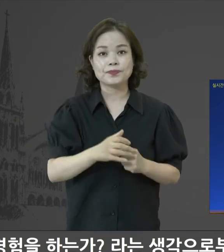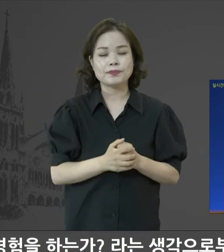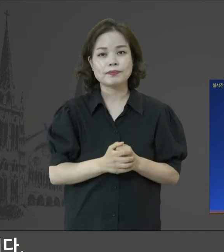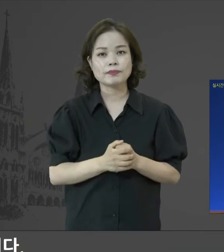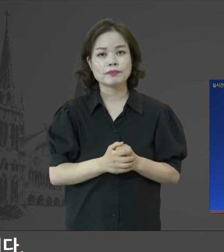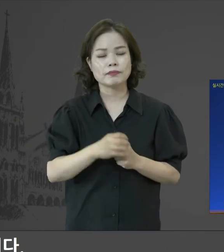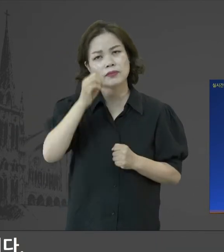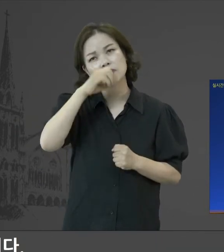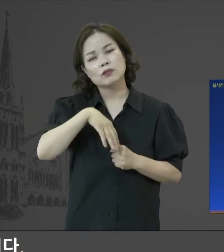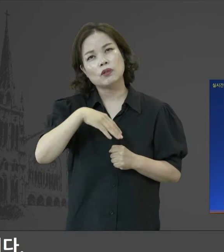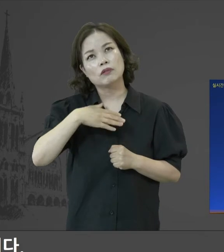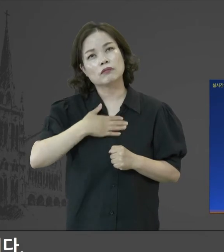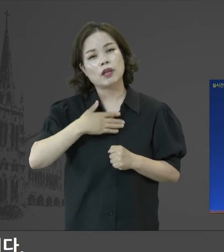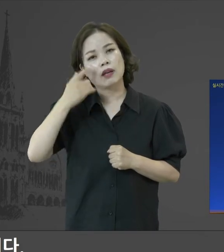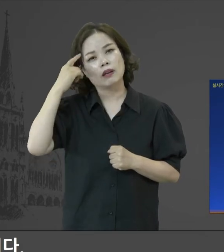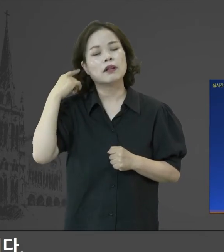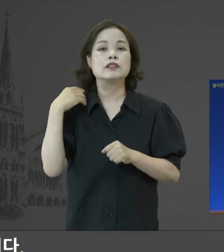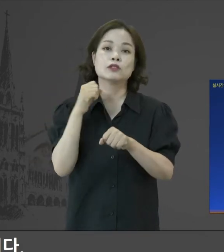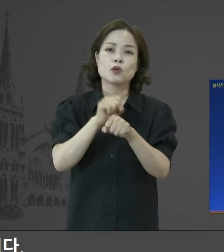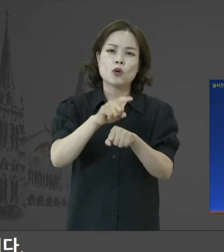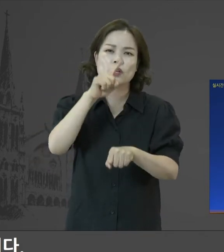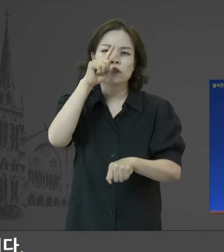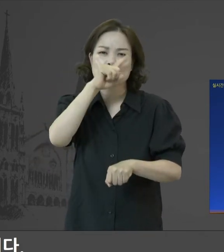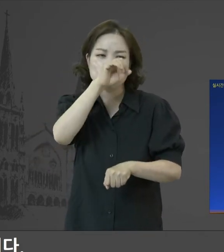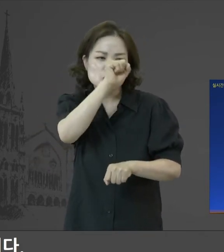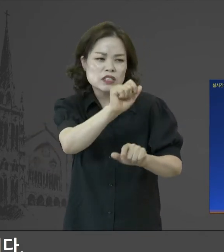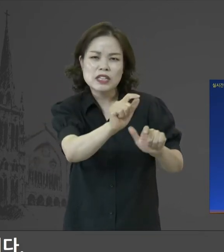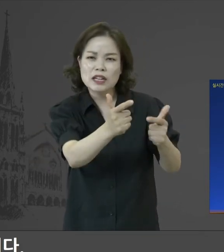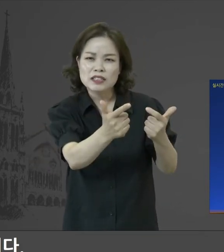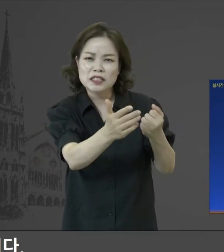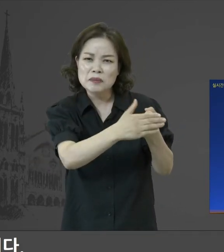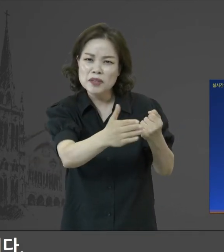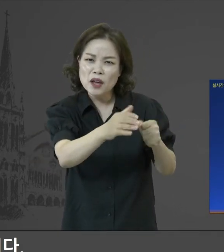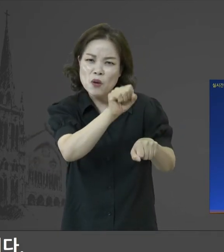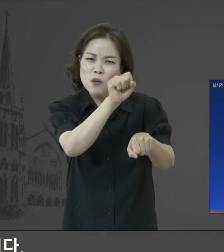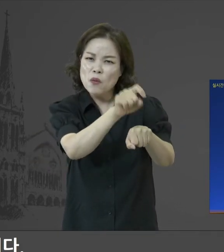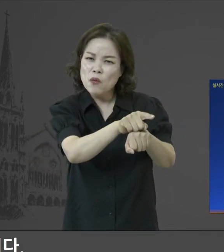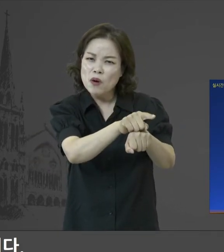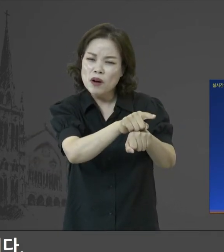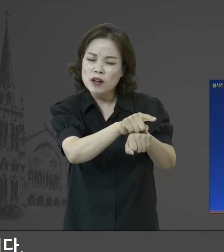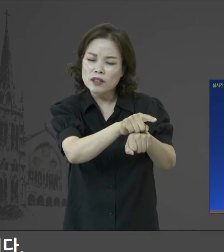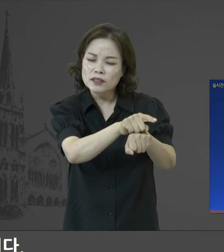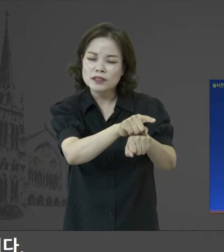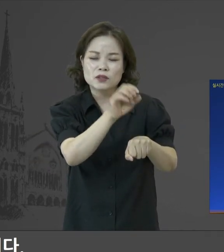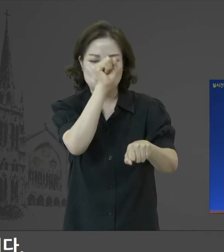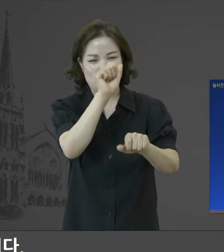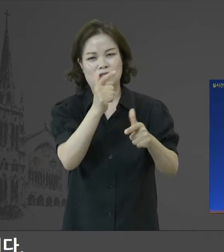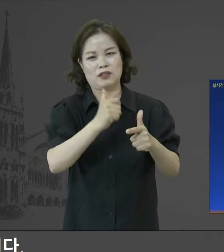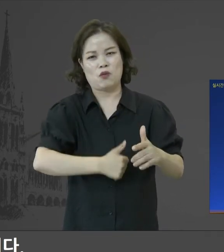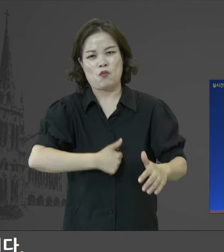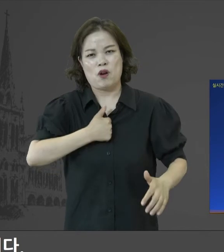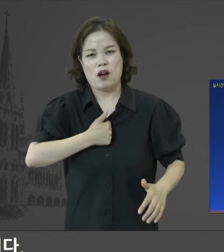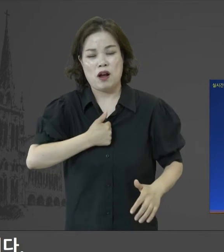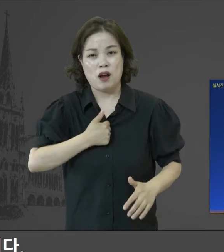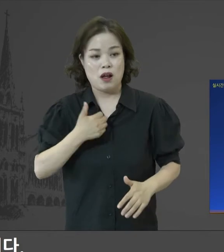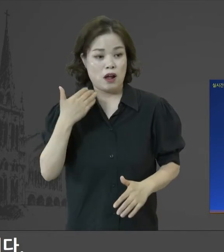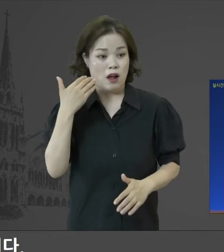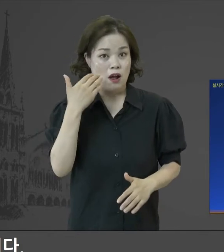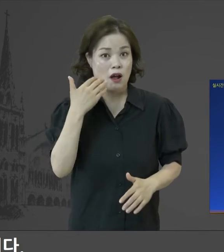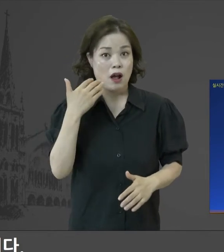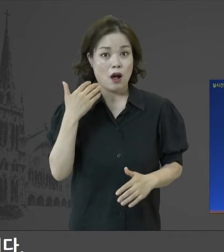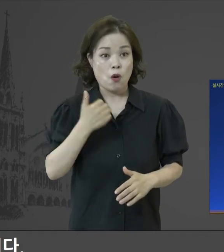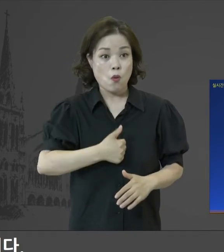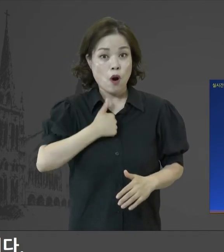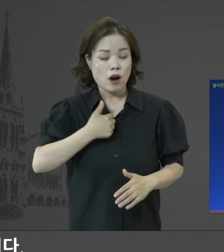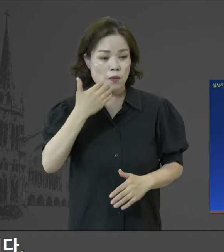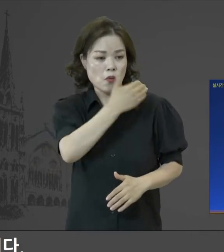그저 그냥 내 성격이 나빠서, 성질이 안 좋아서 화를 내는 분들도 있고요. 심지어는 화가 몸에